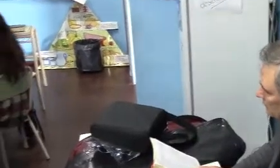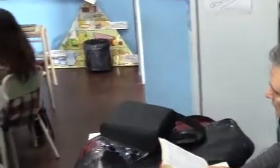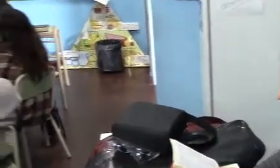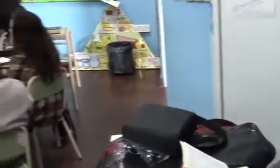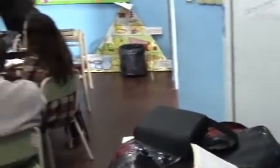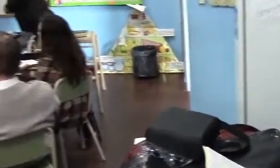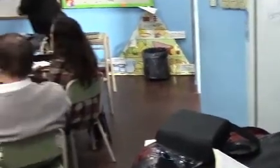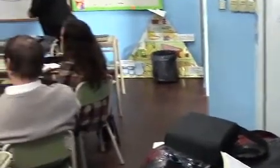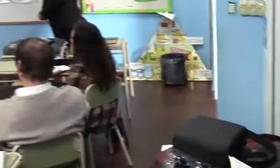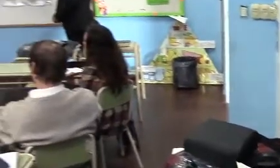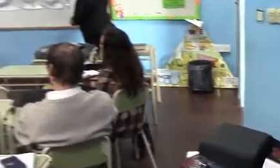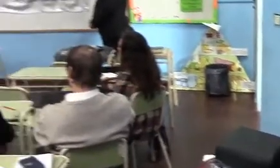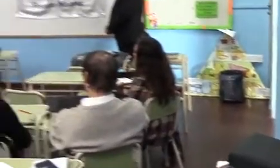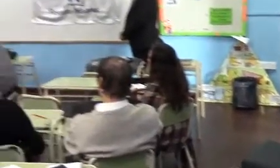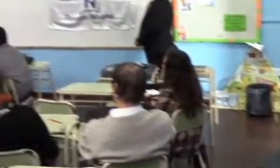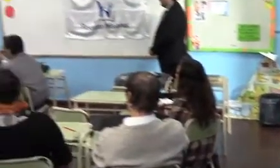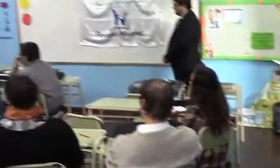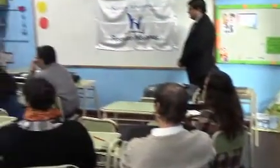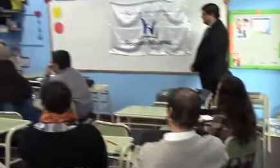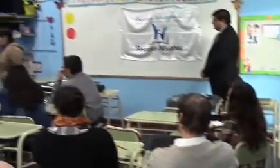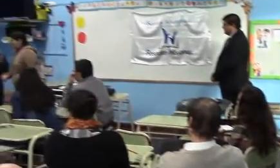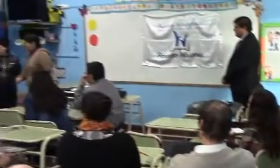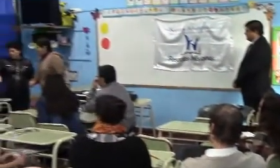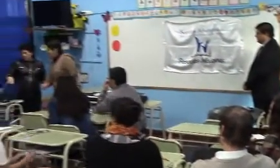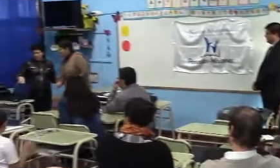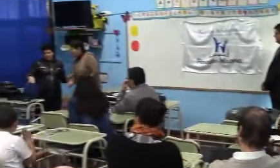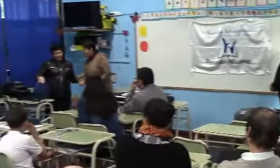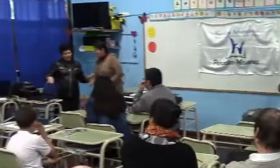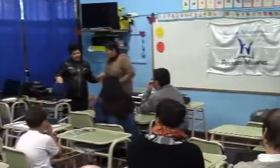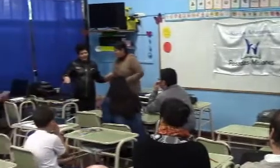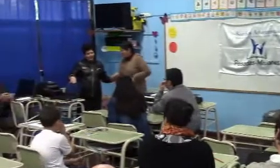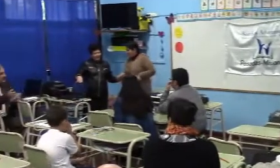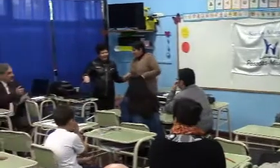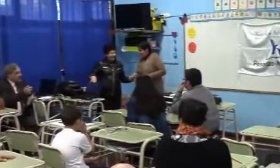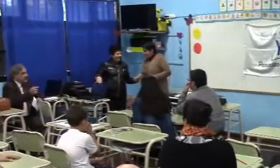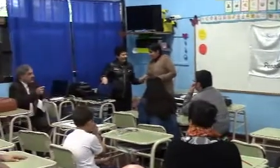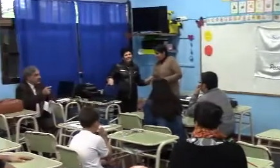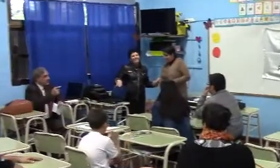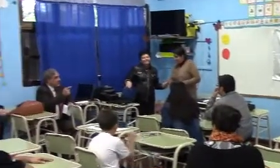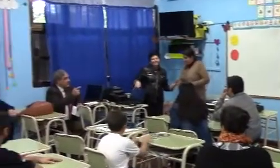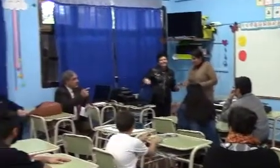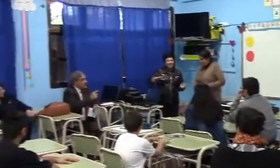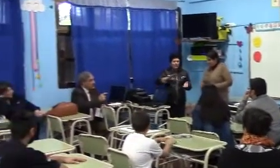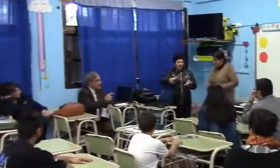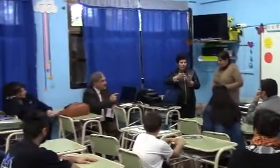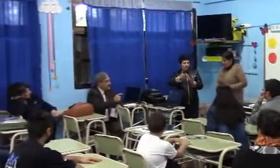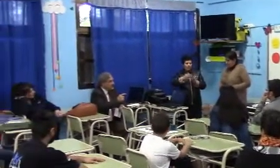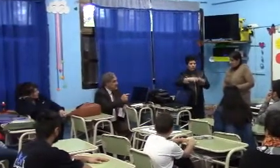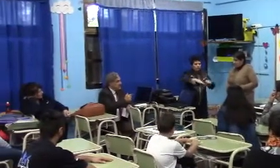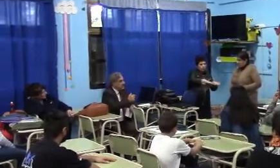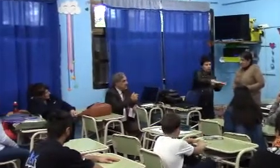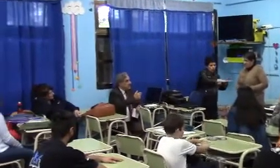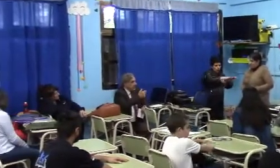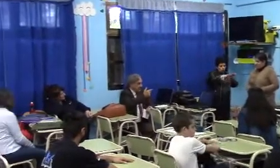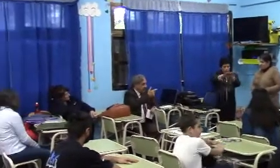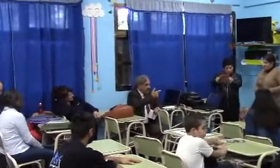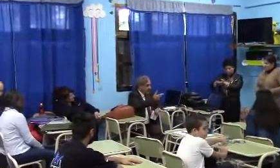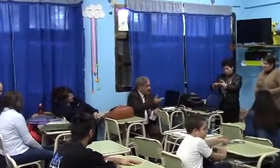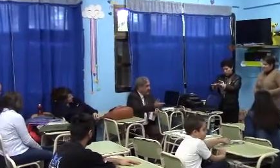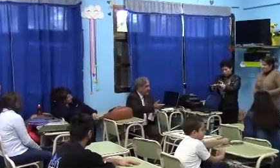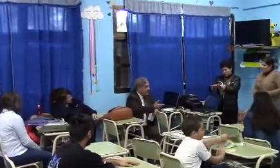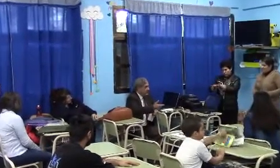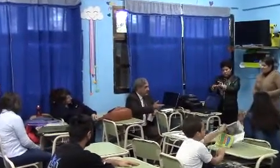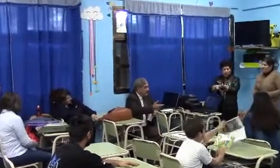equilibrio. Sí, acá está. Un delicado equilibrio entre tratarlos igual y